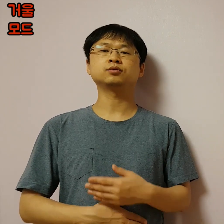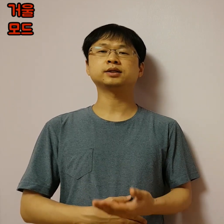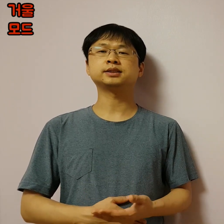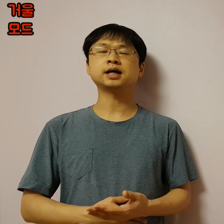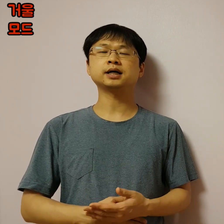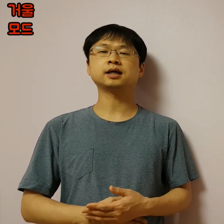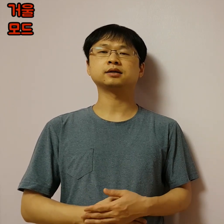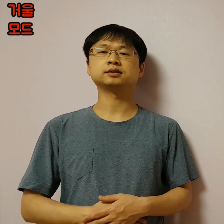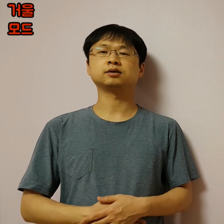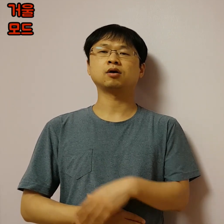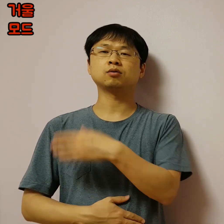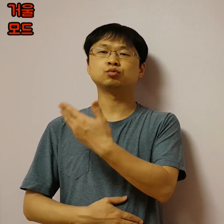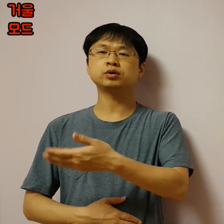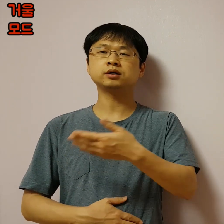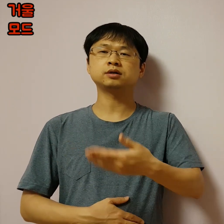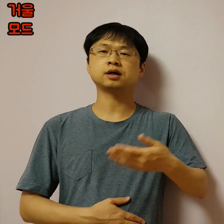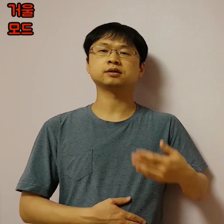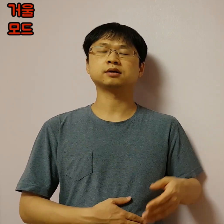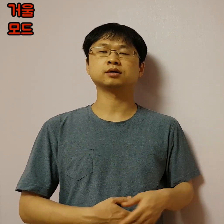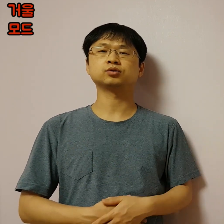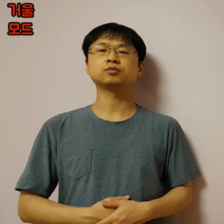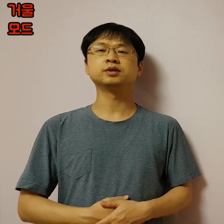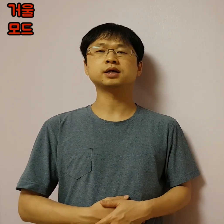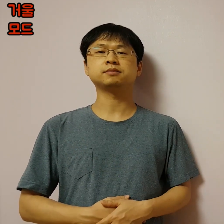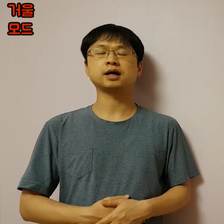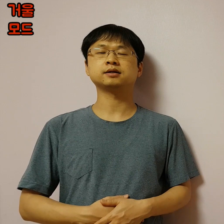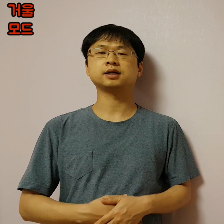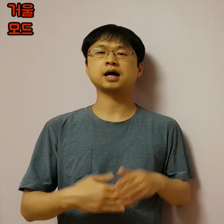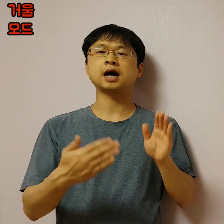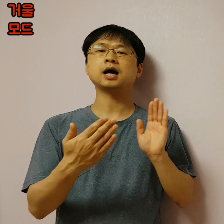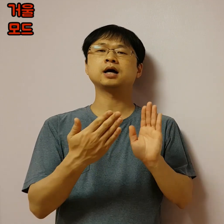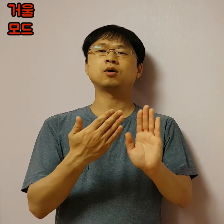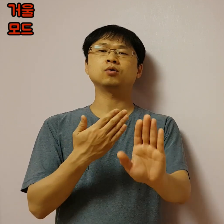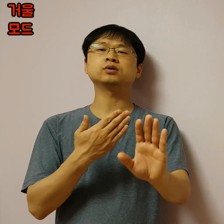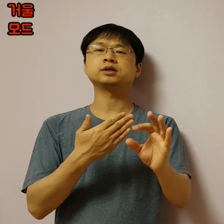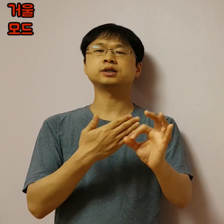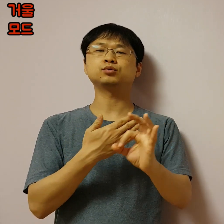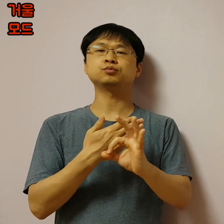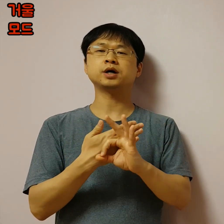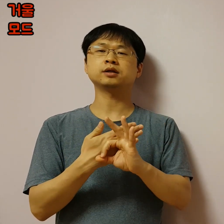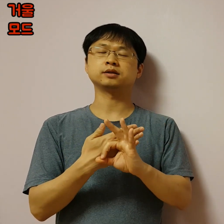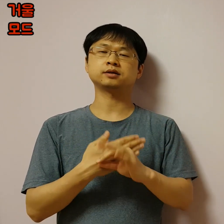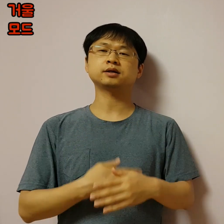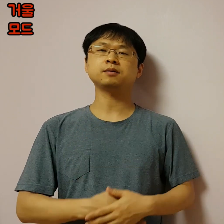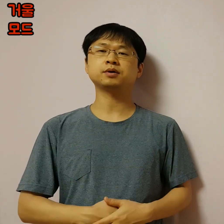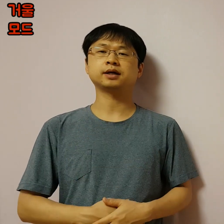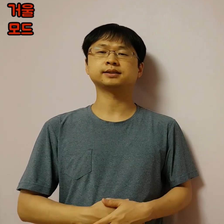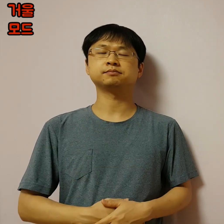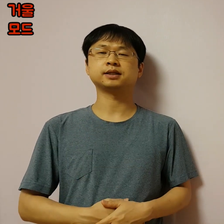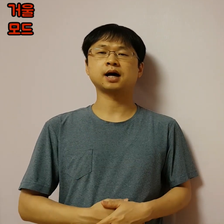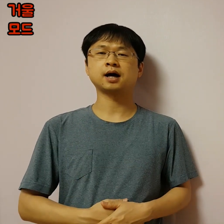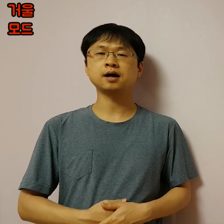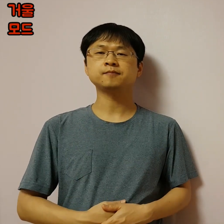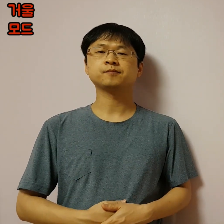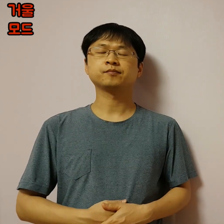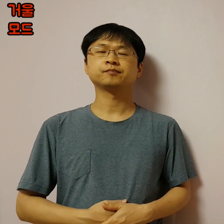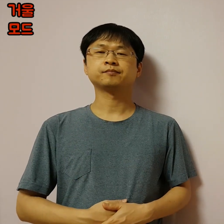이후에 지나간다는 거죠. 물이 흘러가는 거랑 조금 느낌이 다르니까 오늘 이후면 이렇게 표현하였습니다.